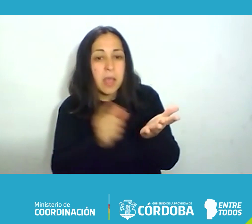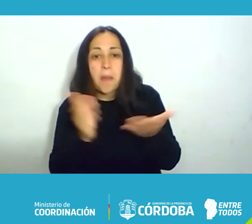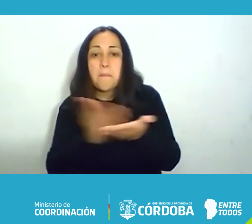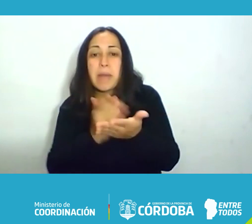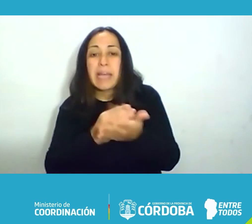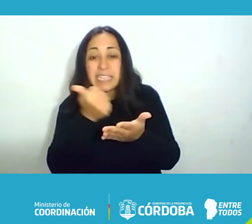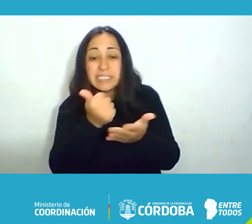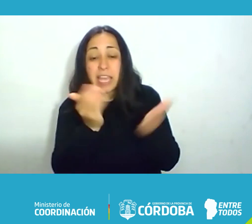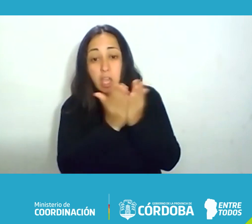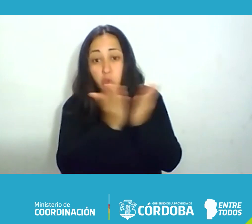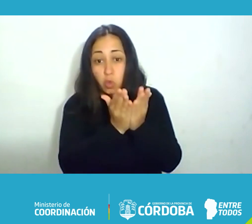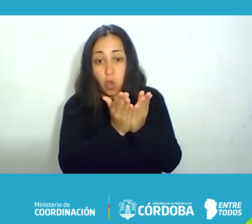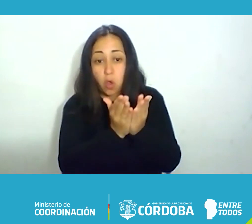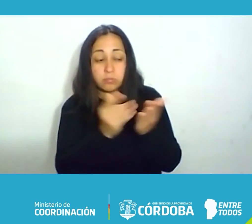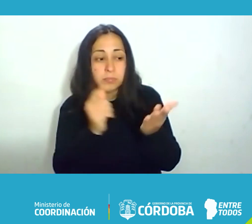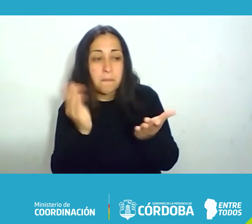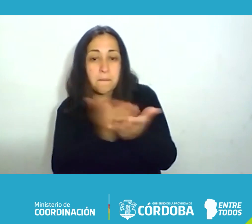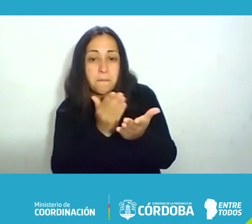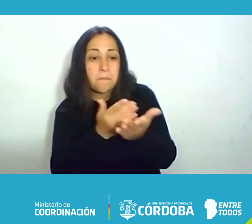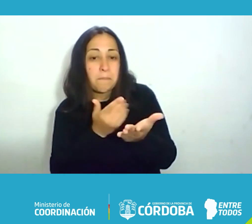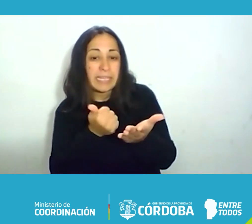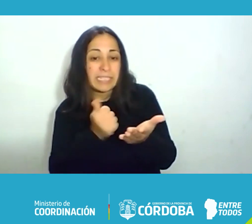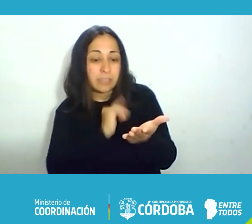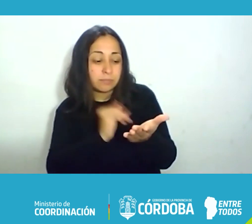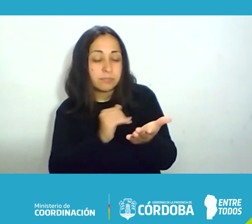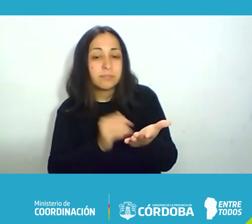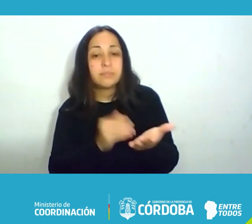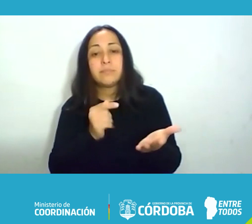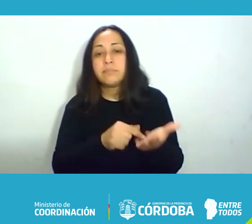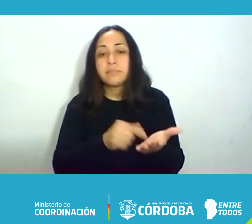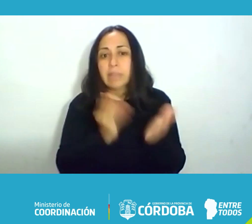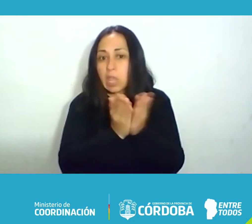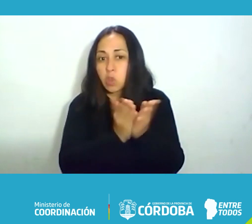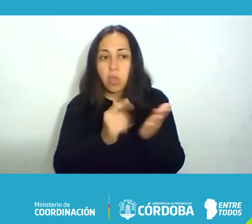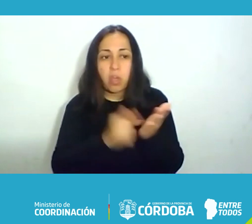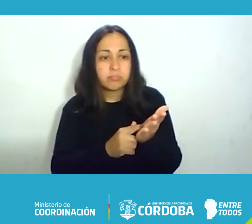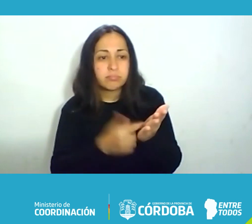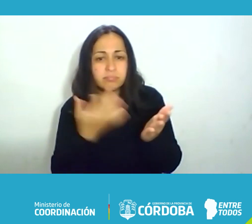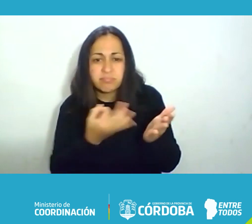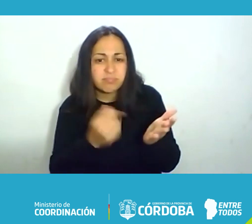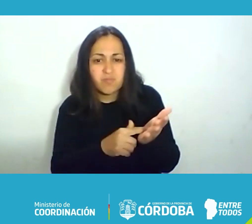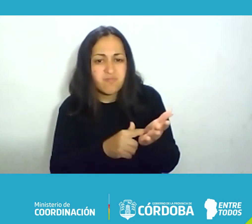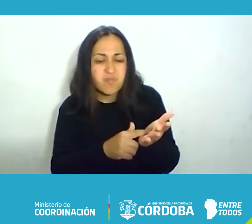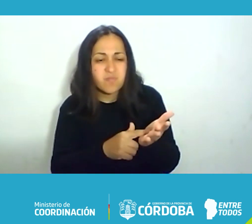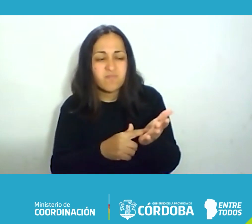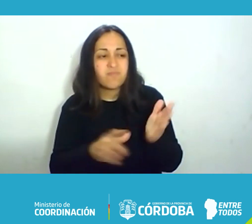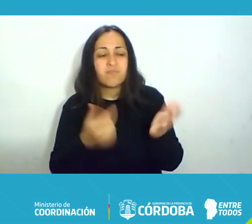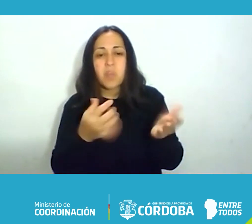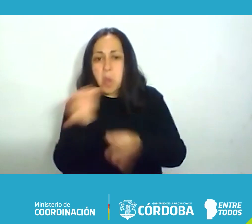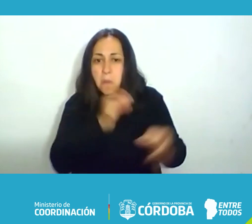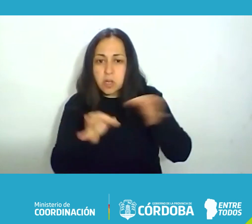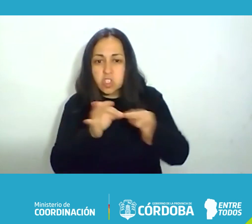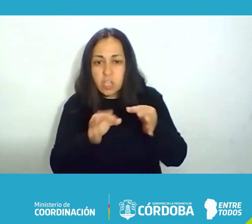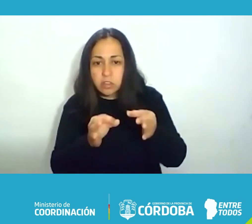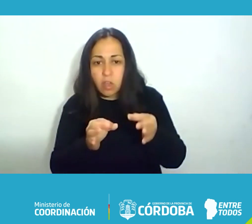de la página 6 del estudio de impacto ambiental y la página 73. Expresa que ella es ineficiente, carece de las publicaciones establecidas en la ley, que los